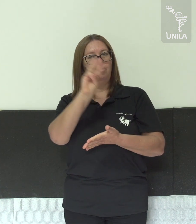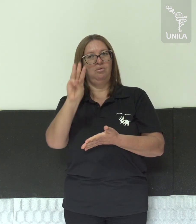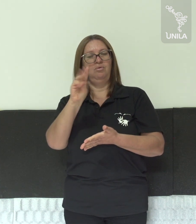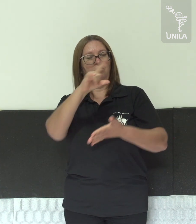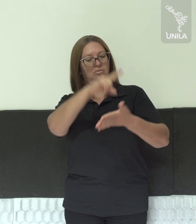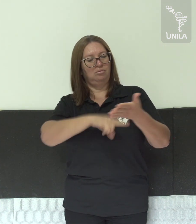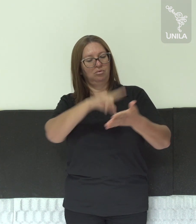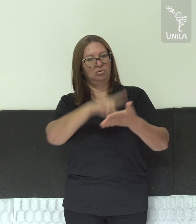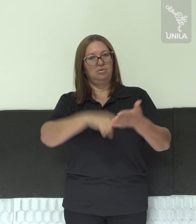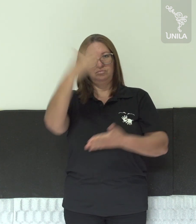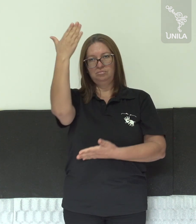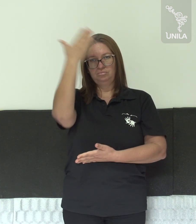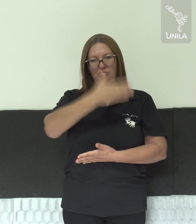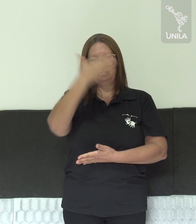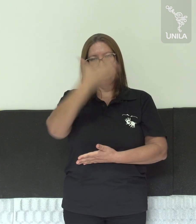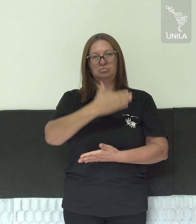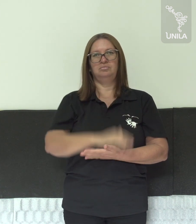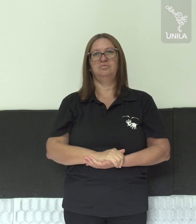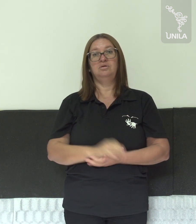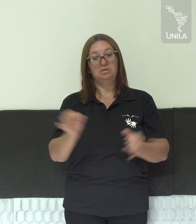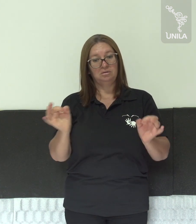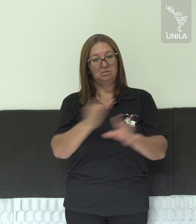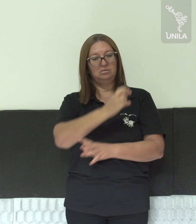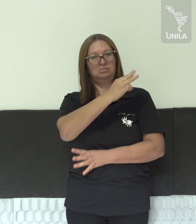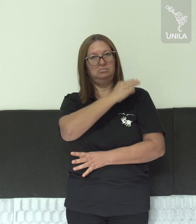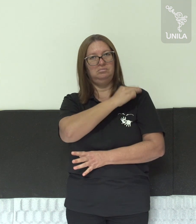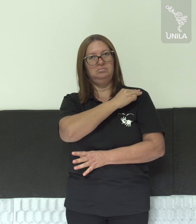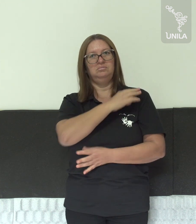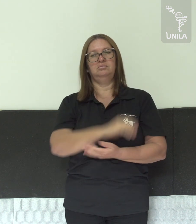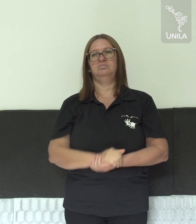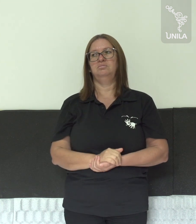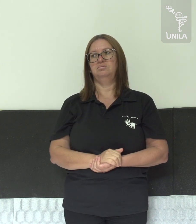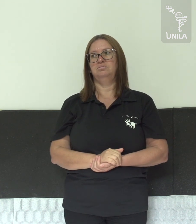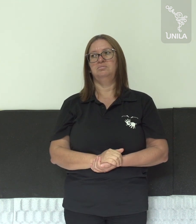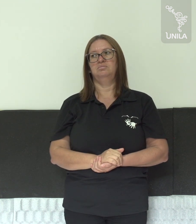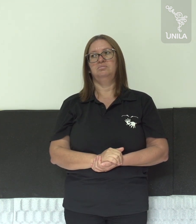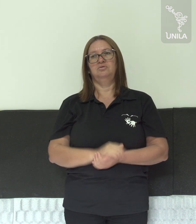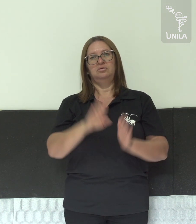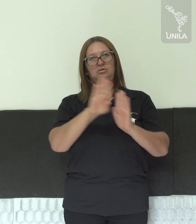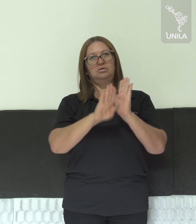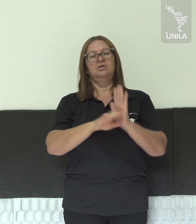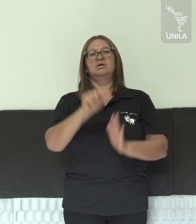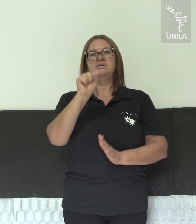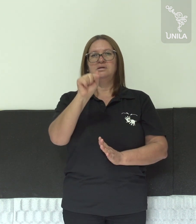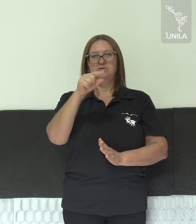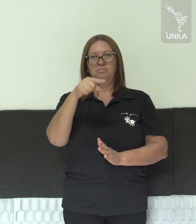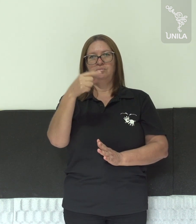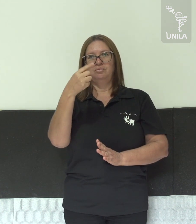os documentos comprobatórios de conclusão do ensino médio. Item